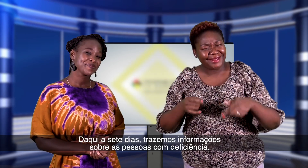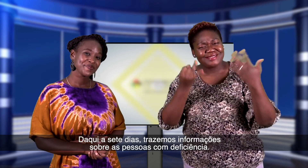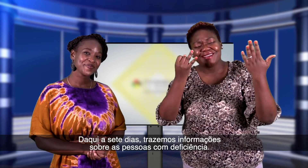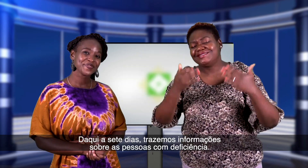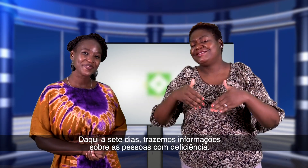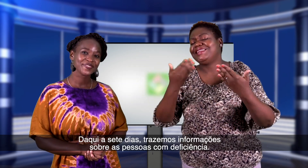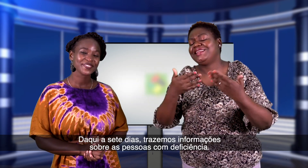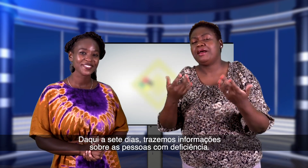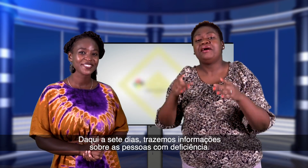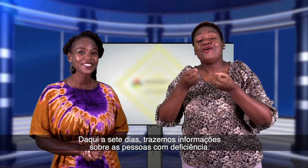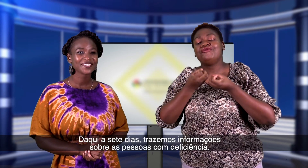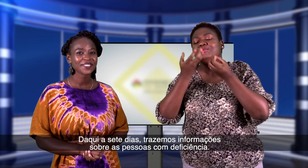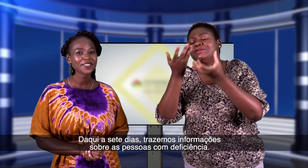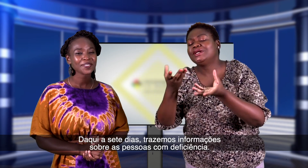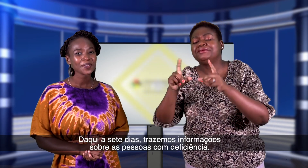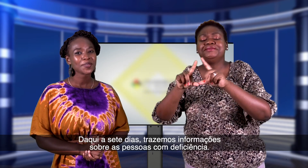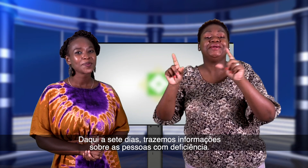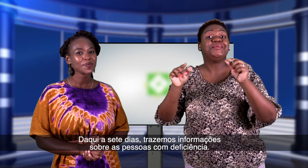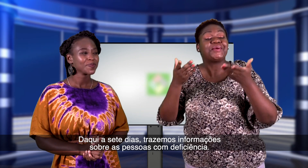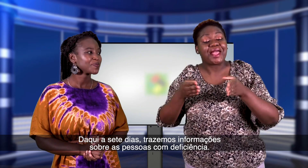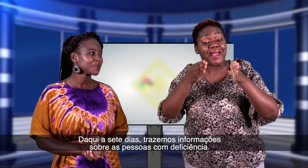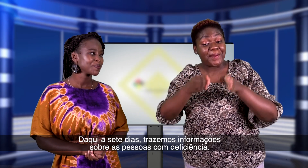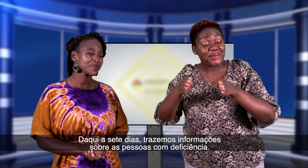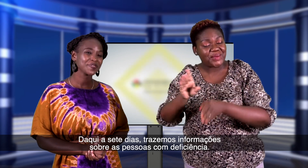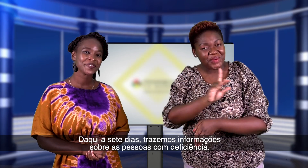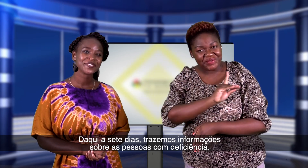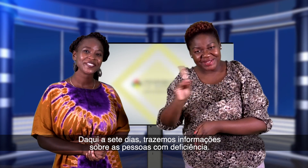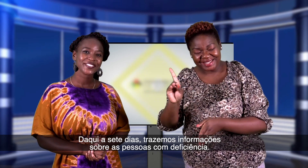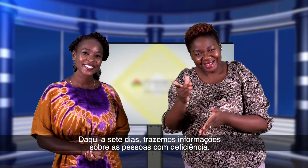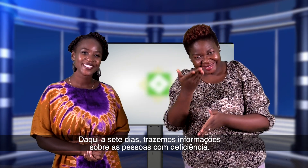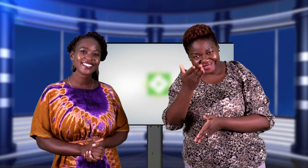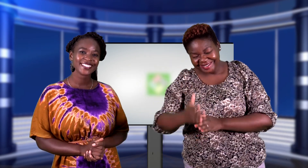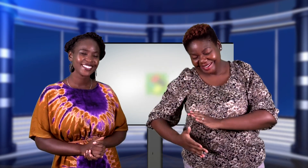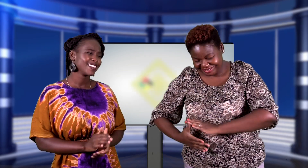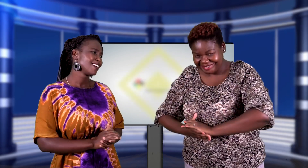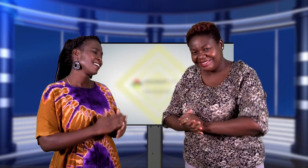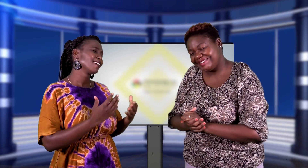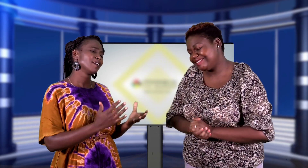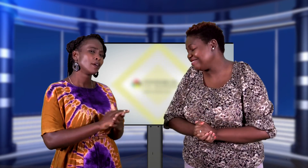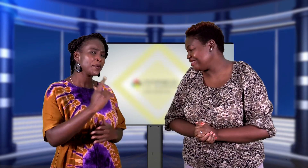7 dias trazemos mais informações sobre as pessoas com deficiência.